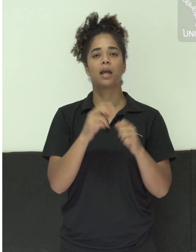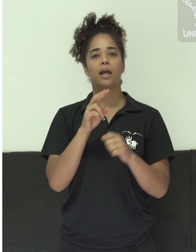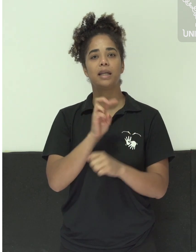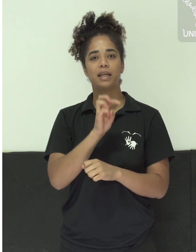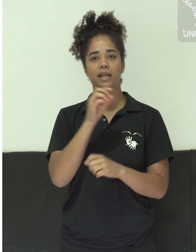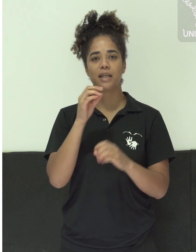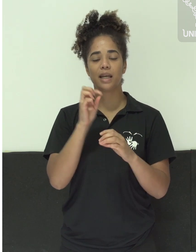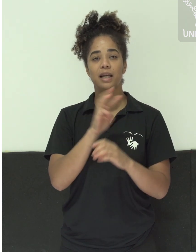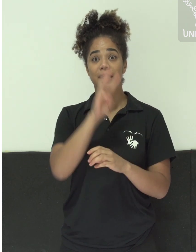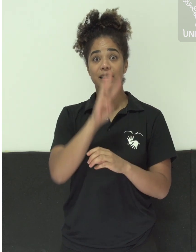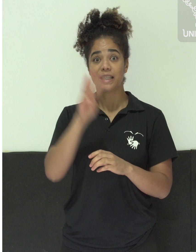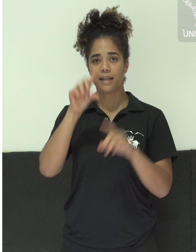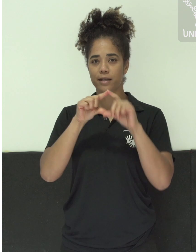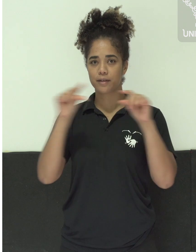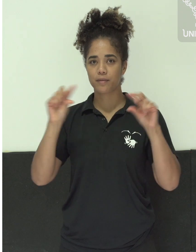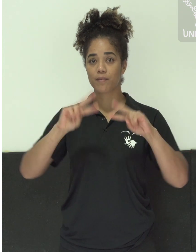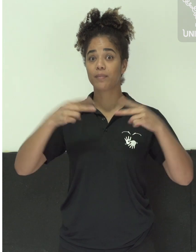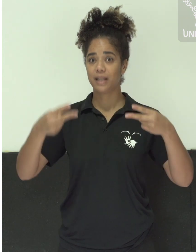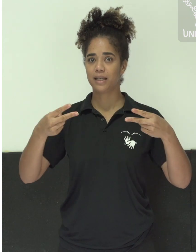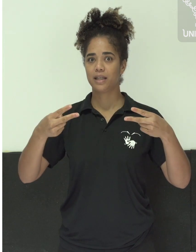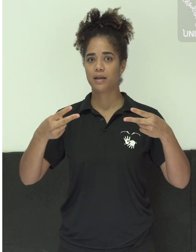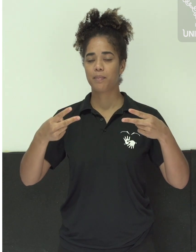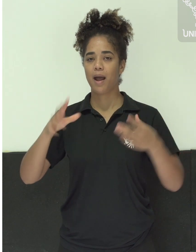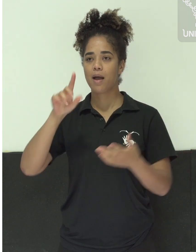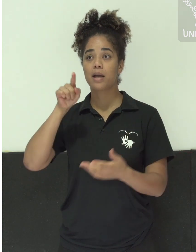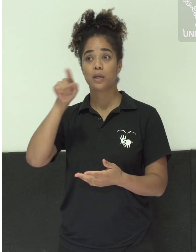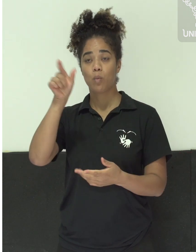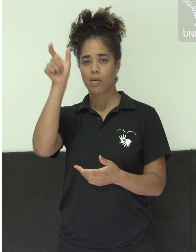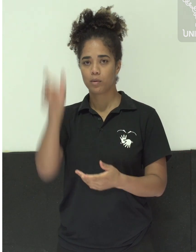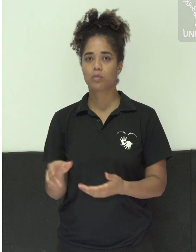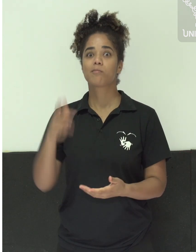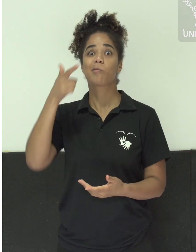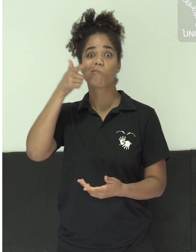etapa obrigatória para a efetivação da matrícula.